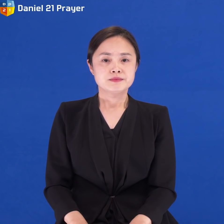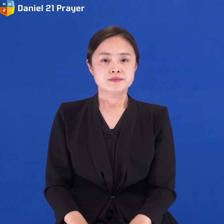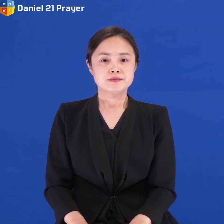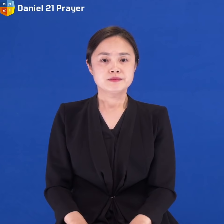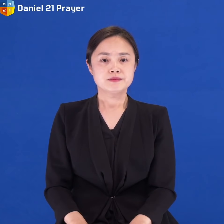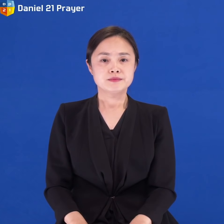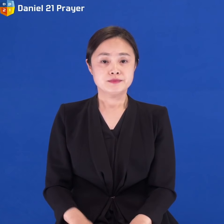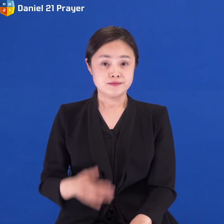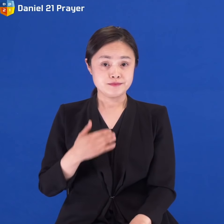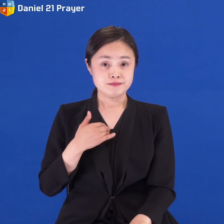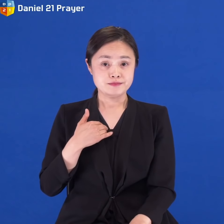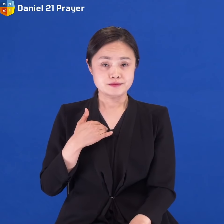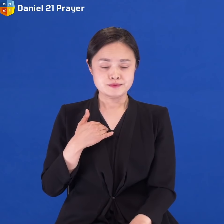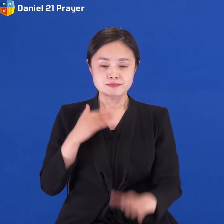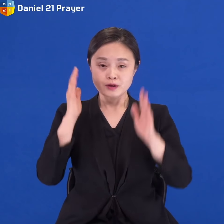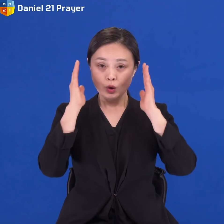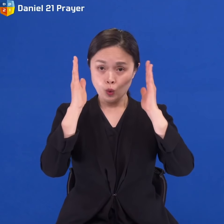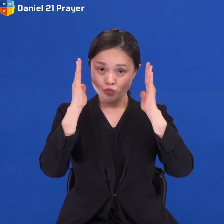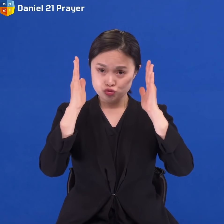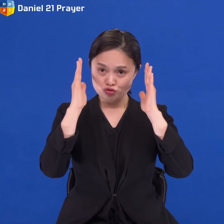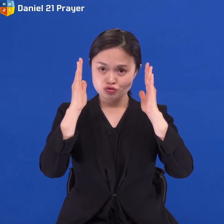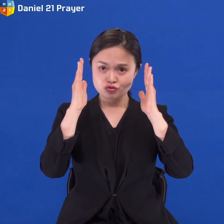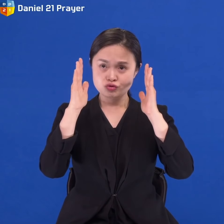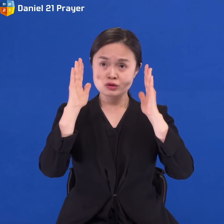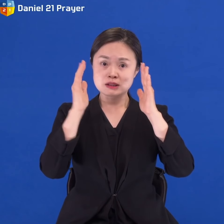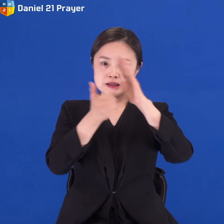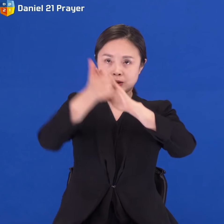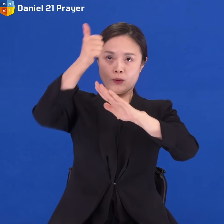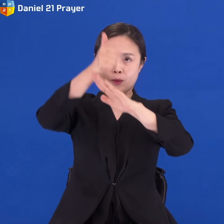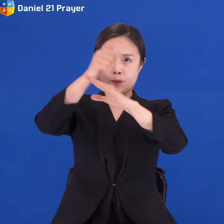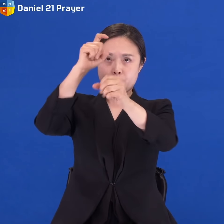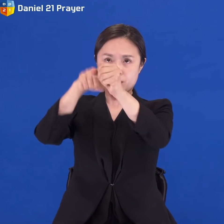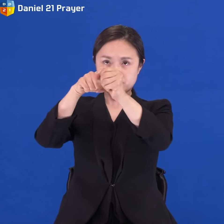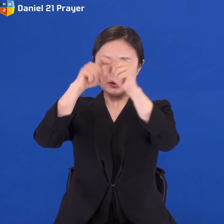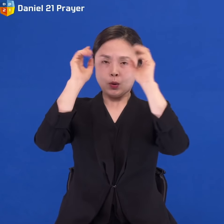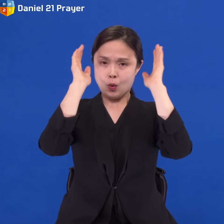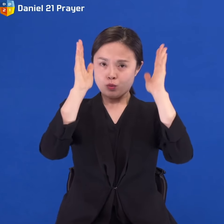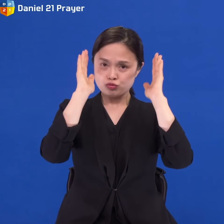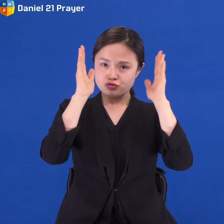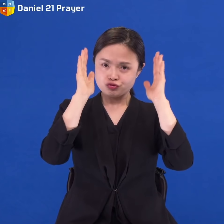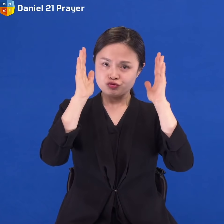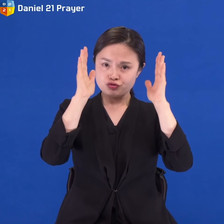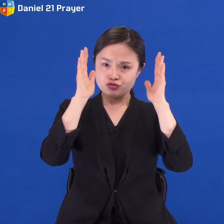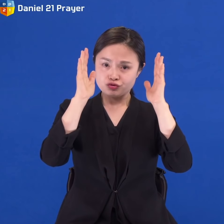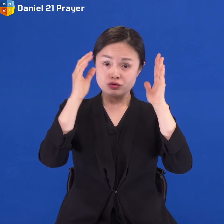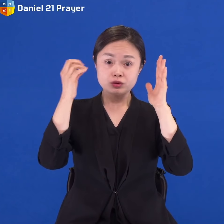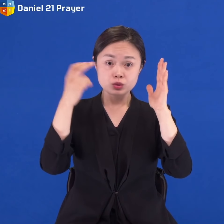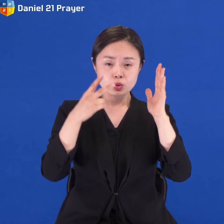이루기 위해서 공부를 했고, 공부를 하려니 언제나 돈이 필요해서